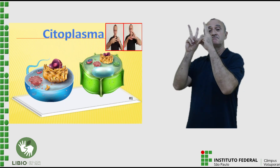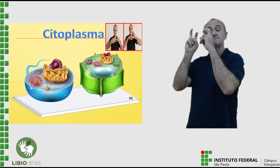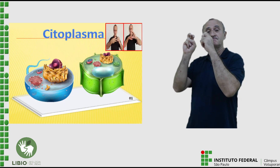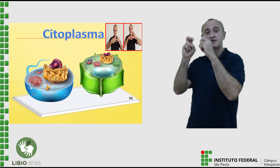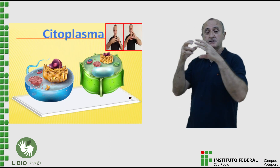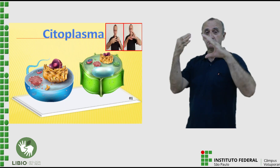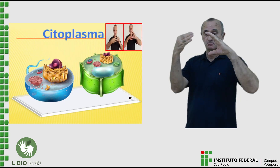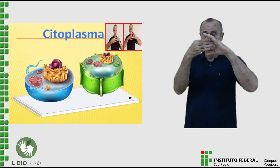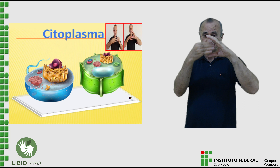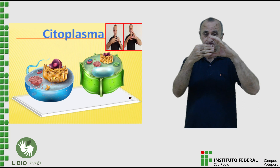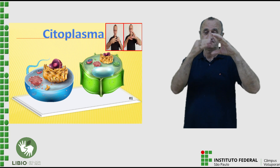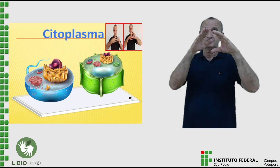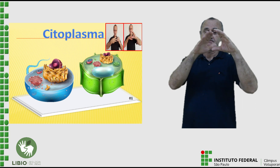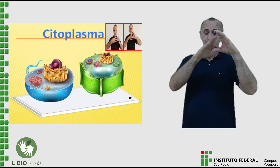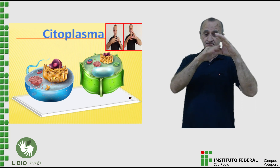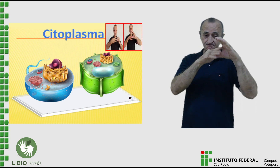Observe aqui,